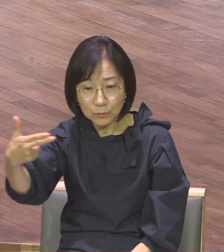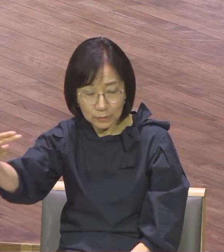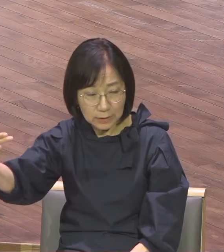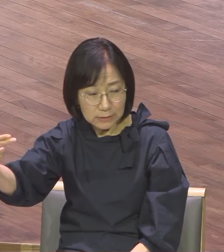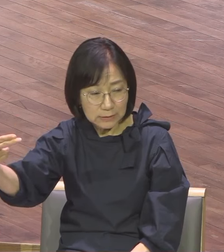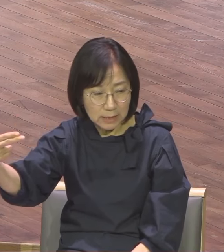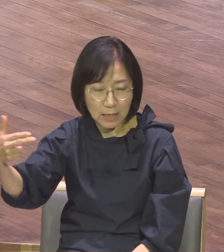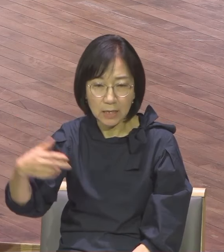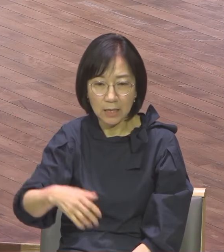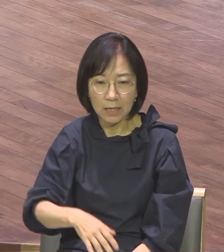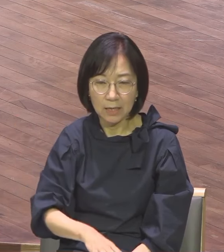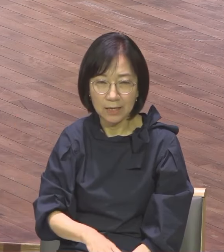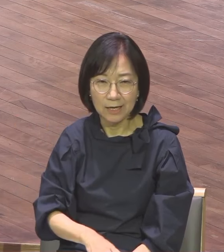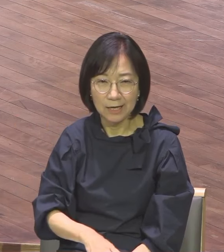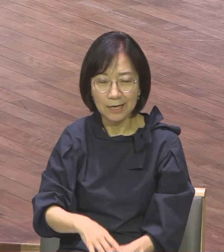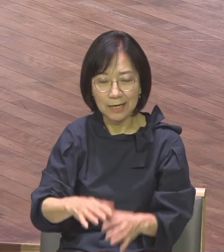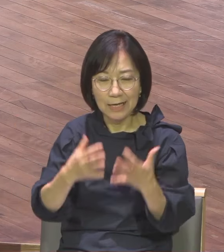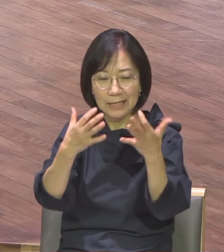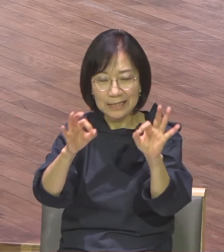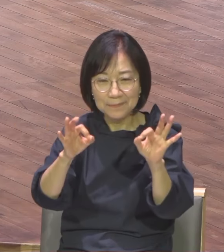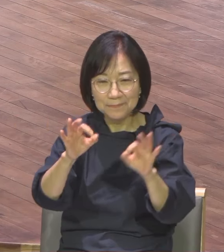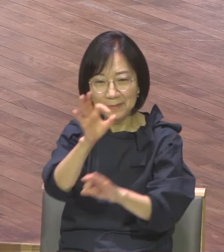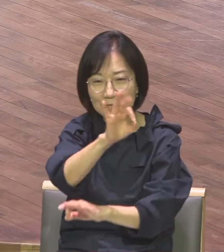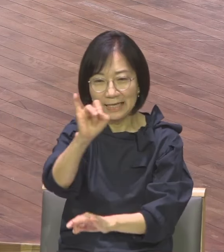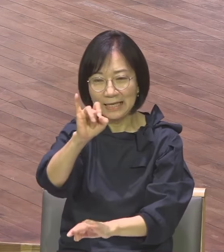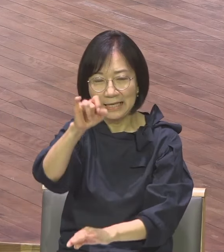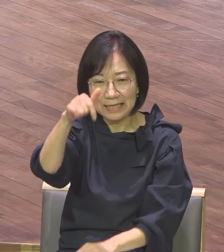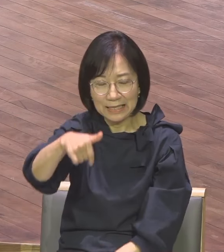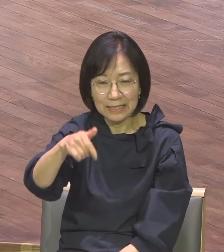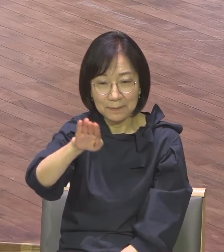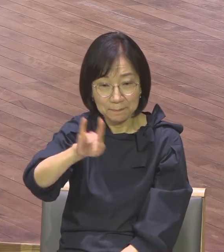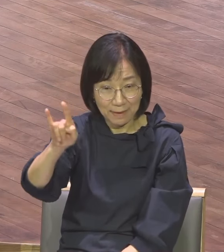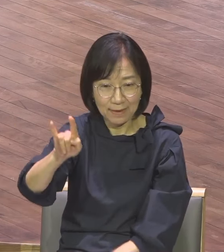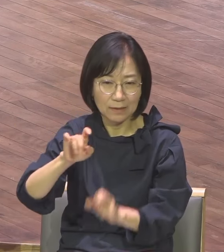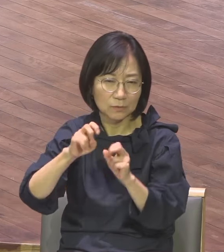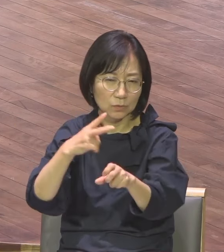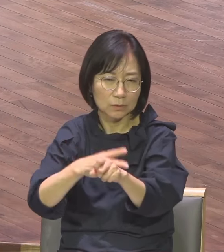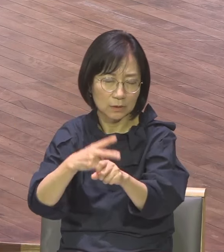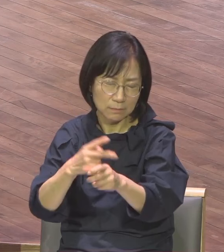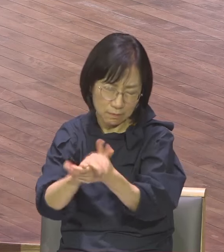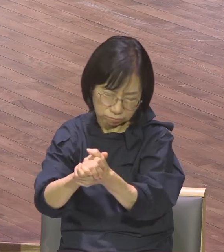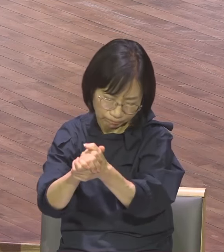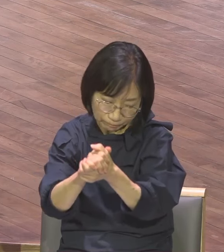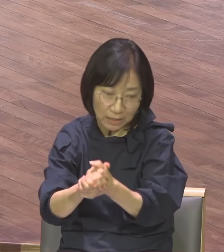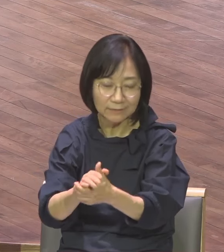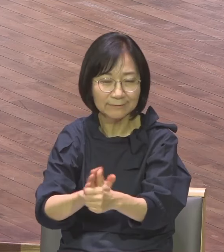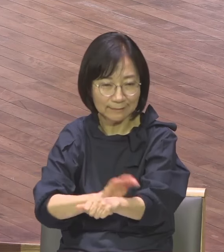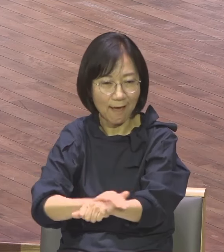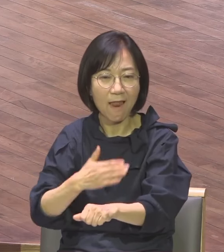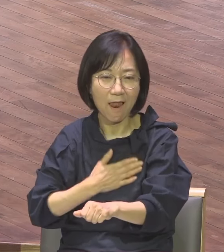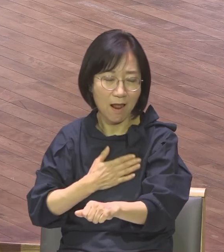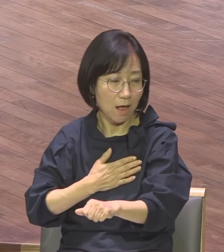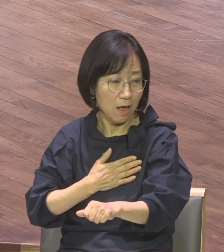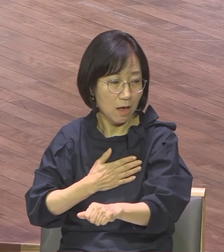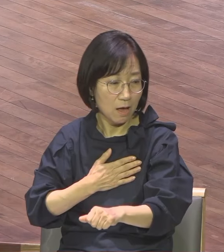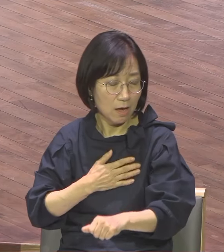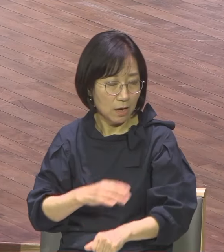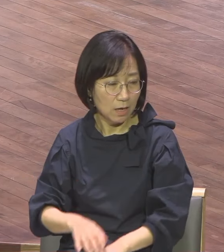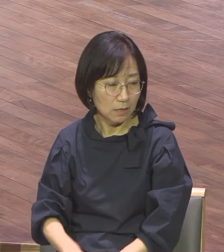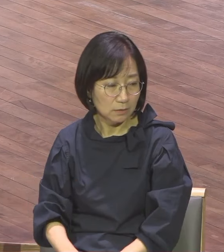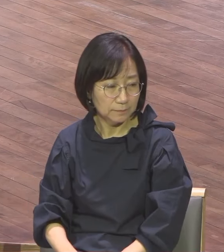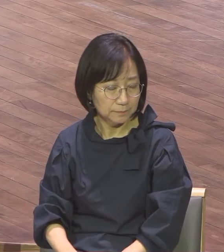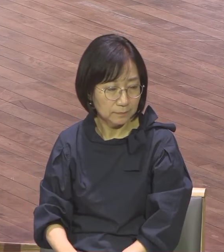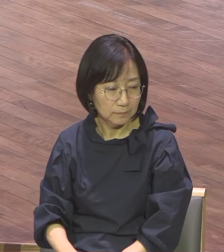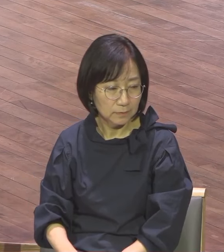아니야 잘한대. 그럼 말레이시아의 김현수 선교사 아 잘한대 친하대. 전부 다 물어보니까 합동축